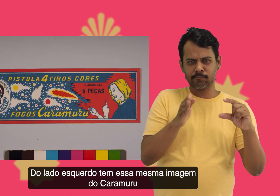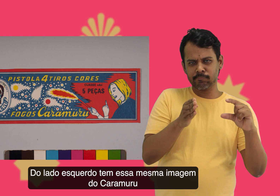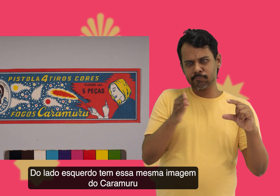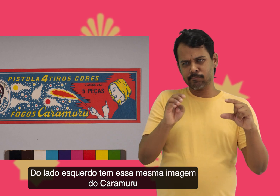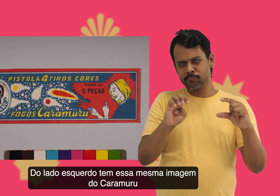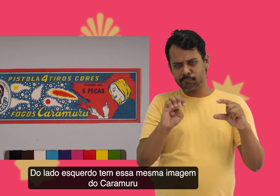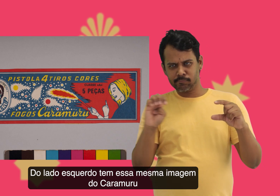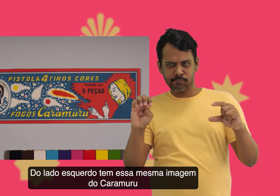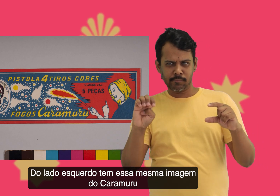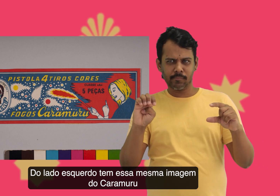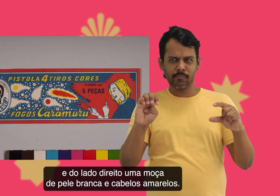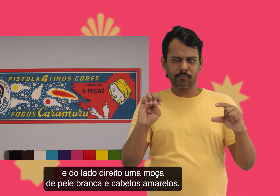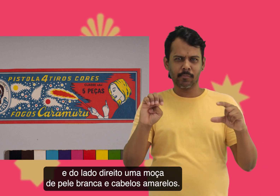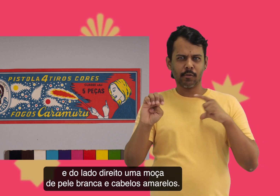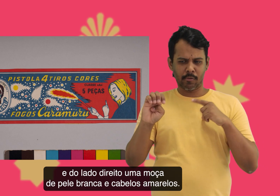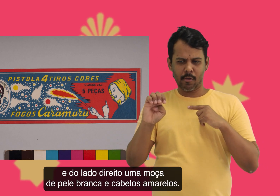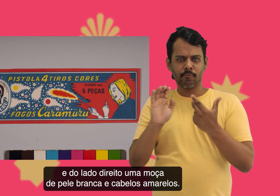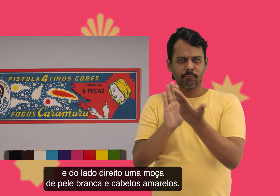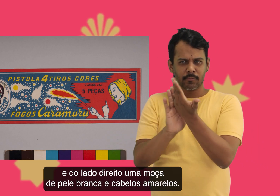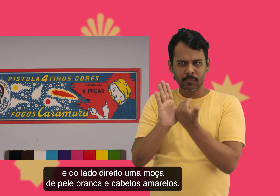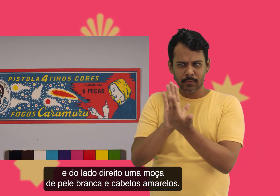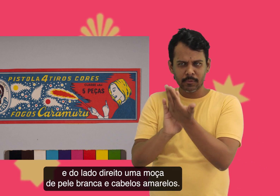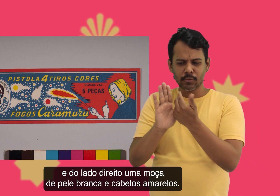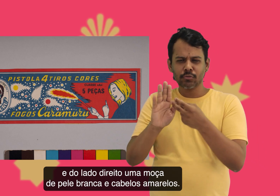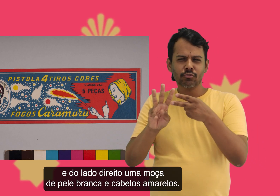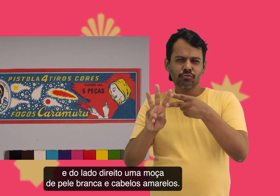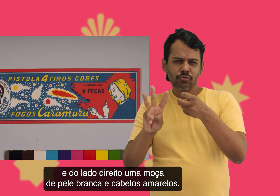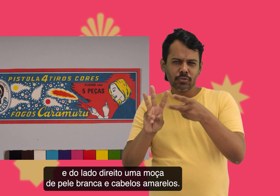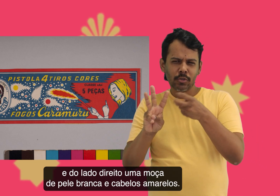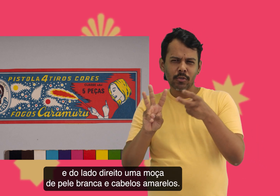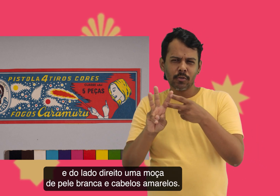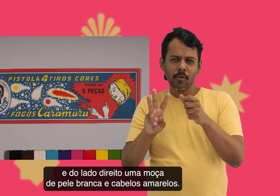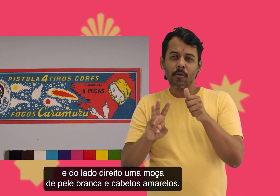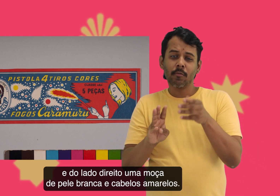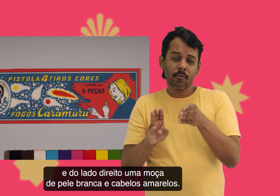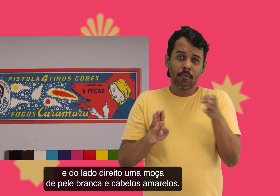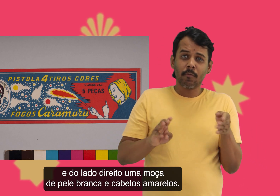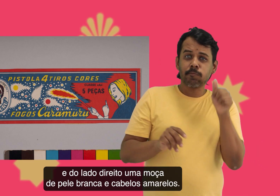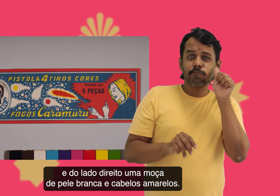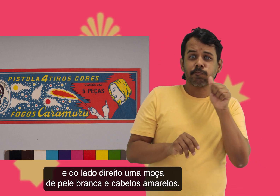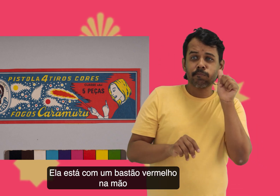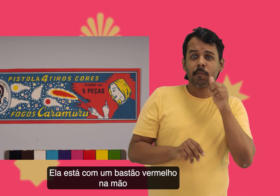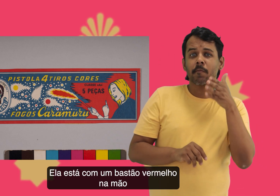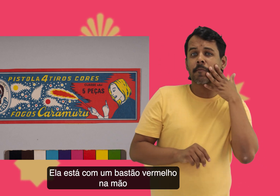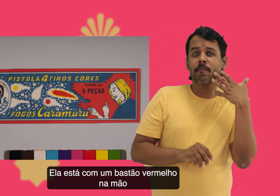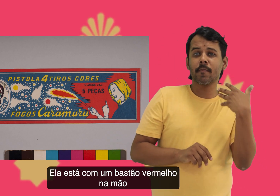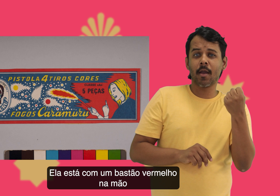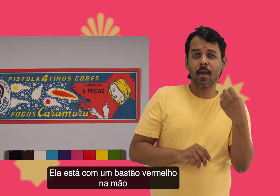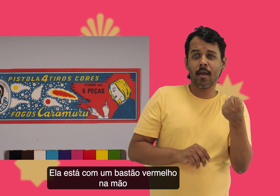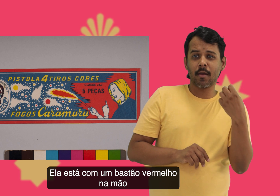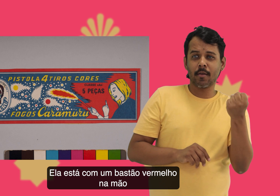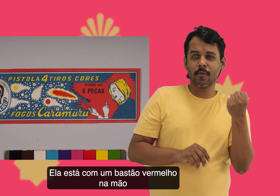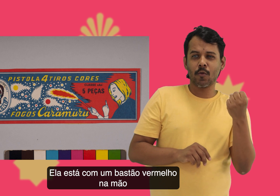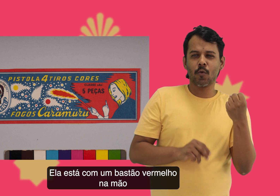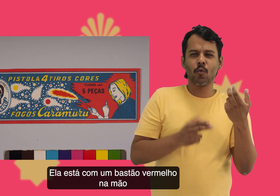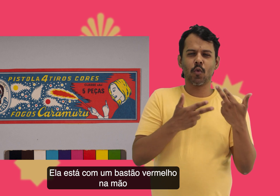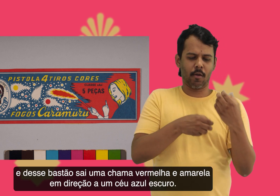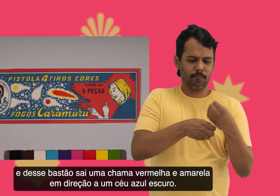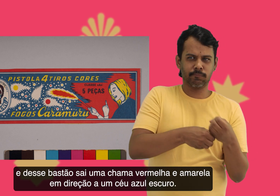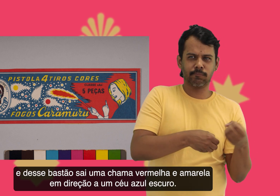essa mesma imagem do caramuru e do lado direito uma moça de pele branca e cabelos amarelos. Ela está com um bastão vermelho na mão e